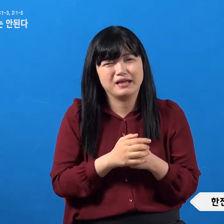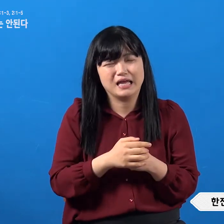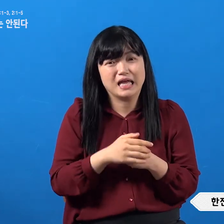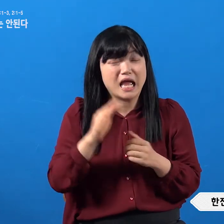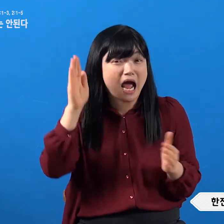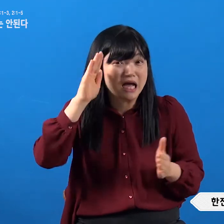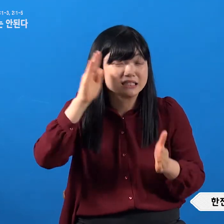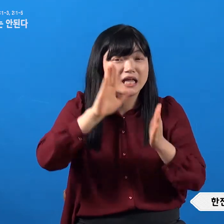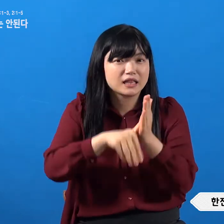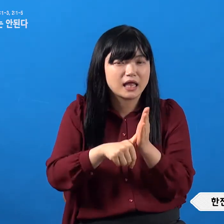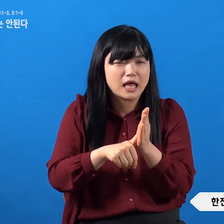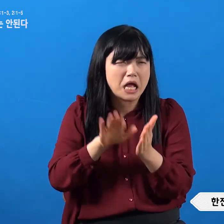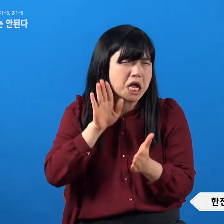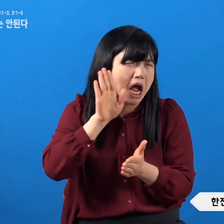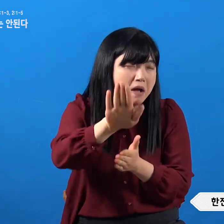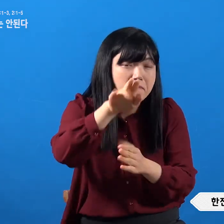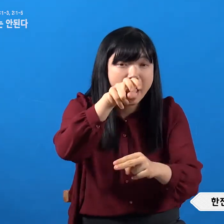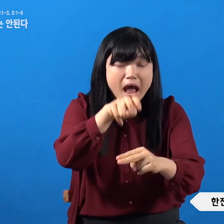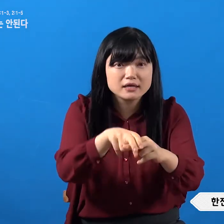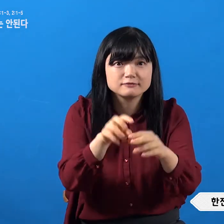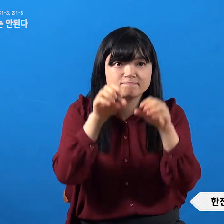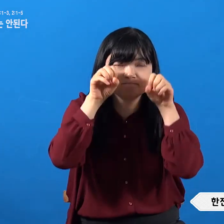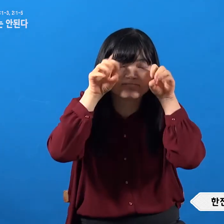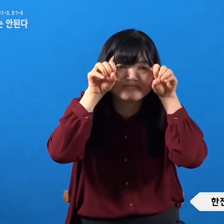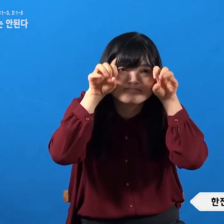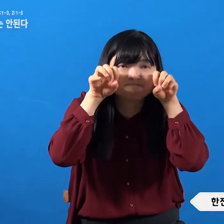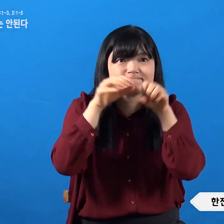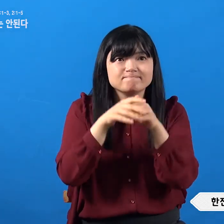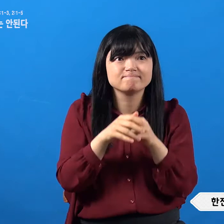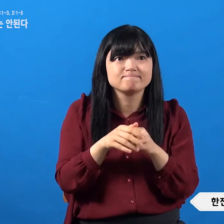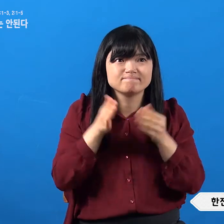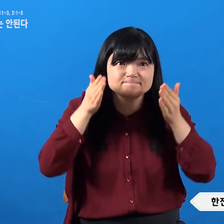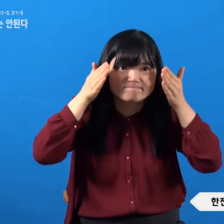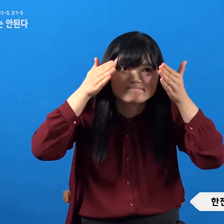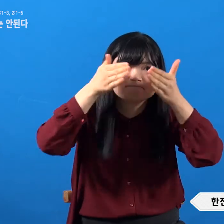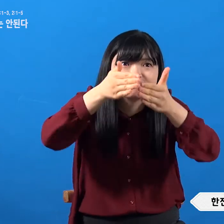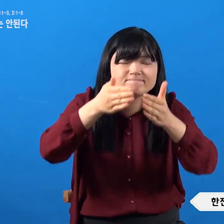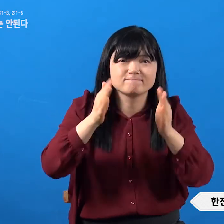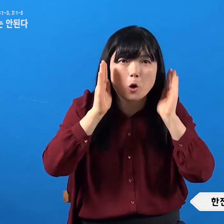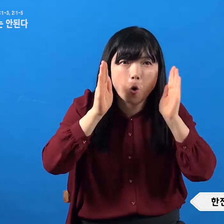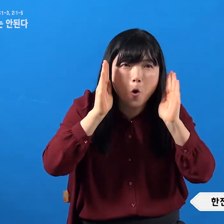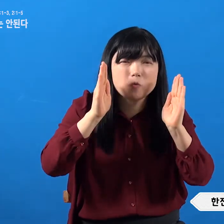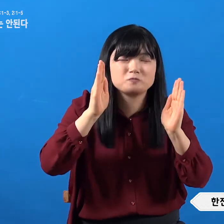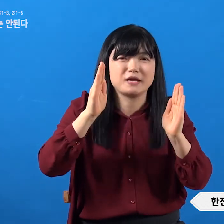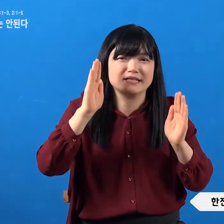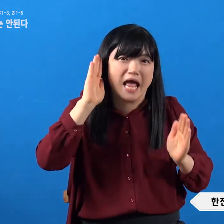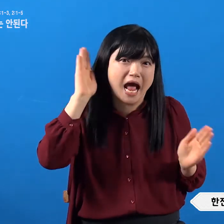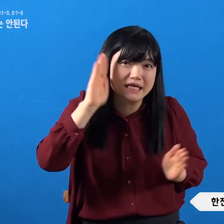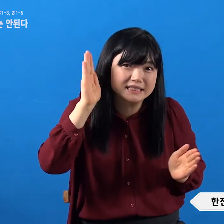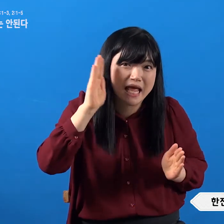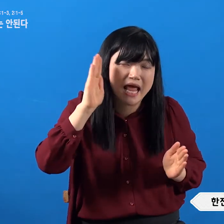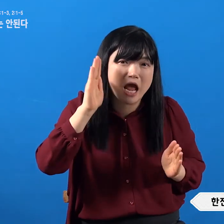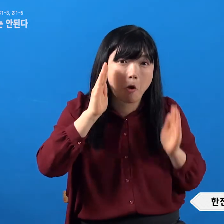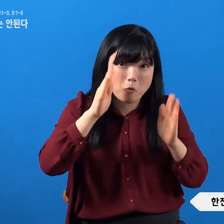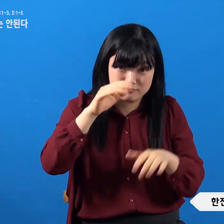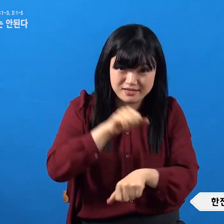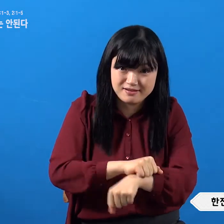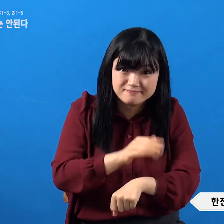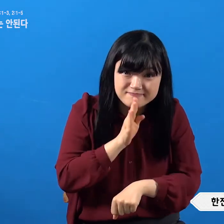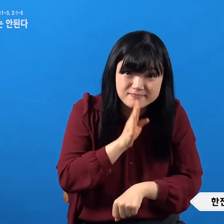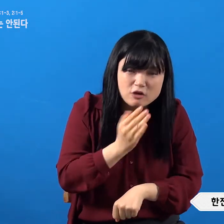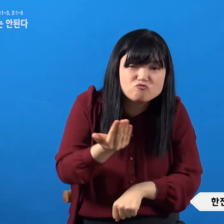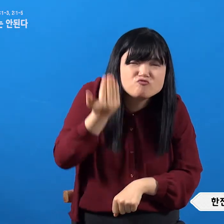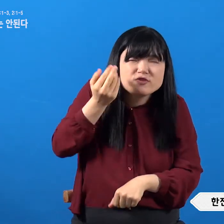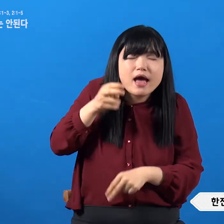학창 시절에 제일 앞에 앉아서 눈을 초롱초롱 하면서 집중하는 그런 학생이 공부 잘합니까?